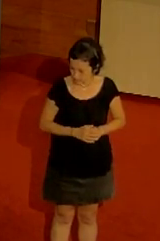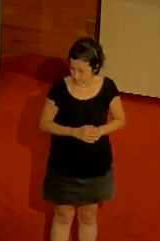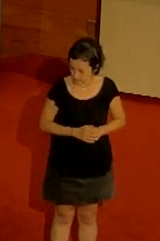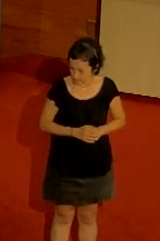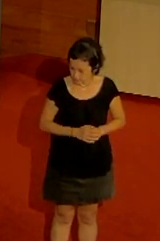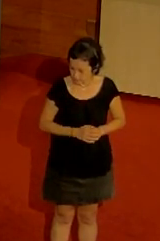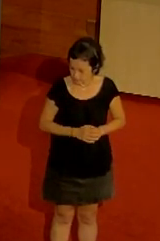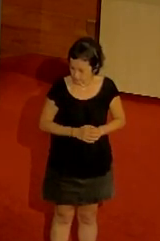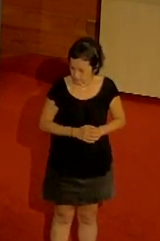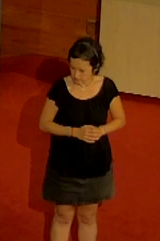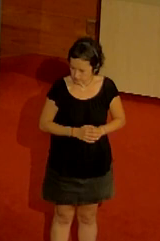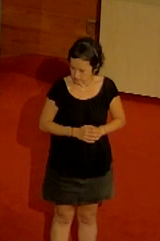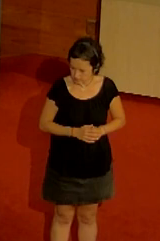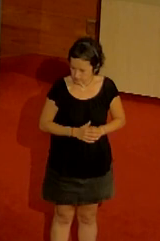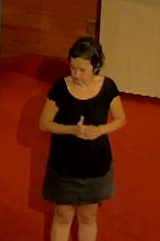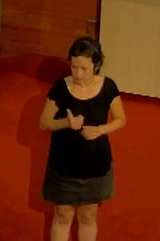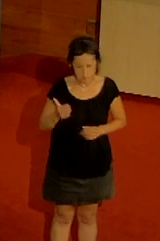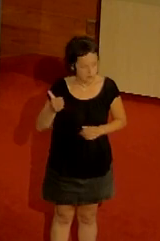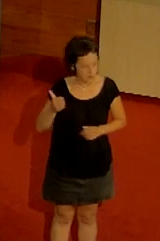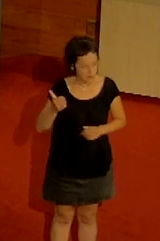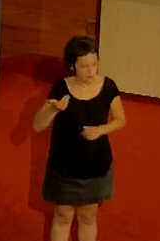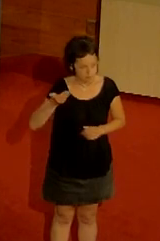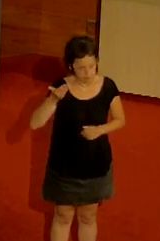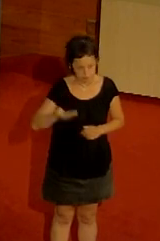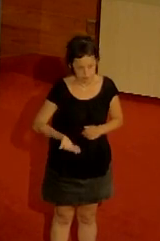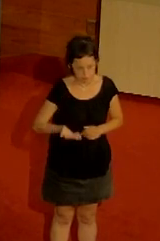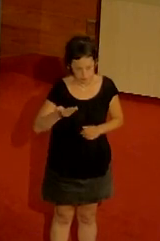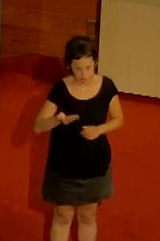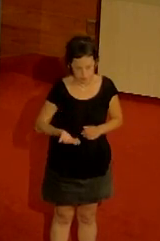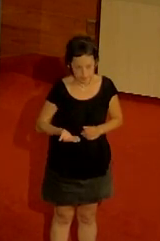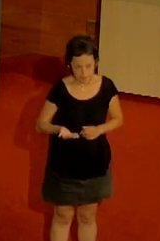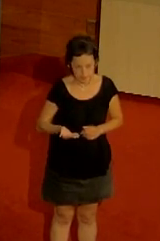Bueno, esto es importante y